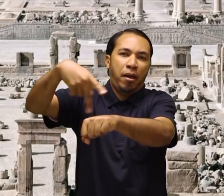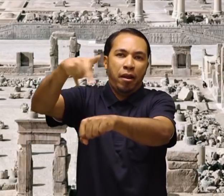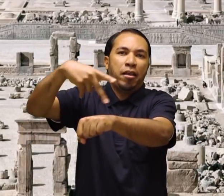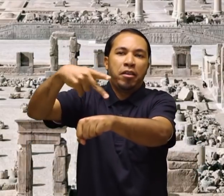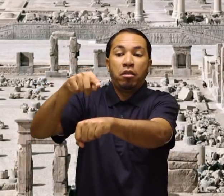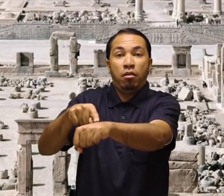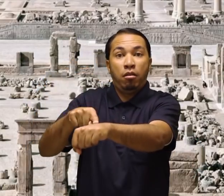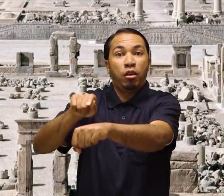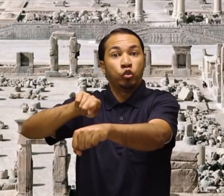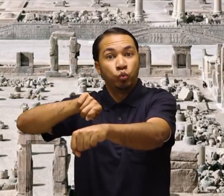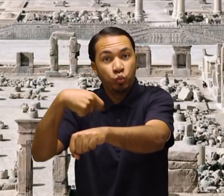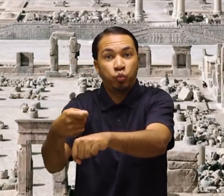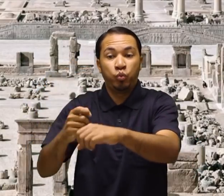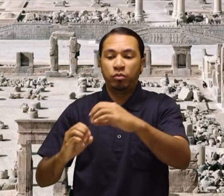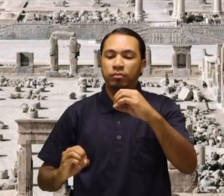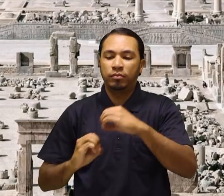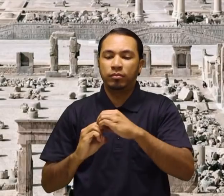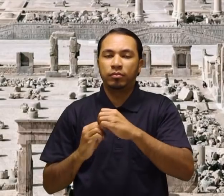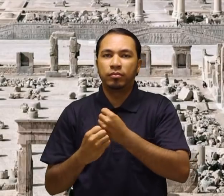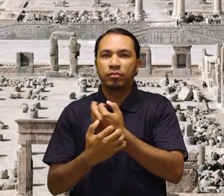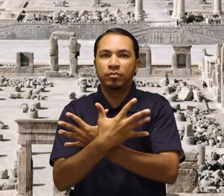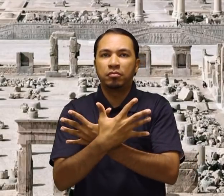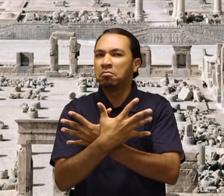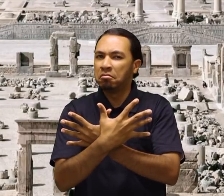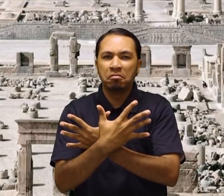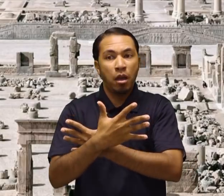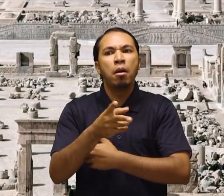e representa o país chamado Pérsia,